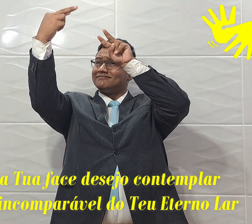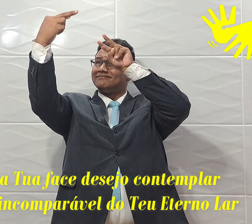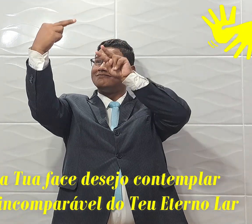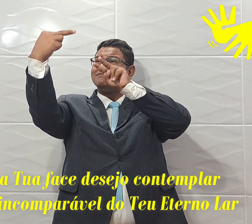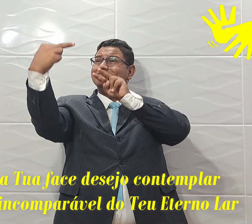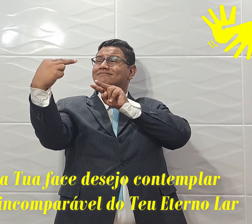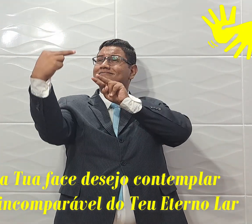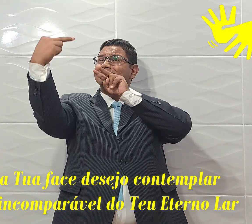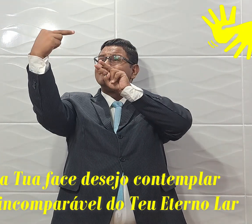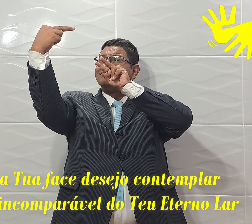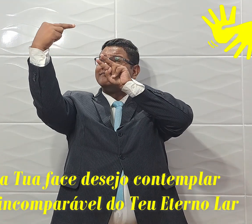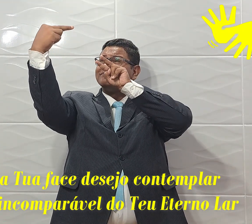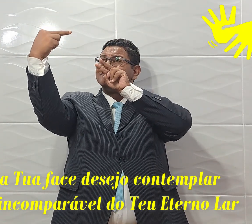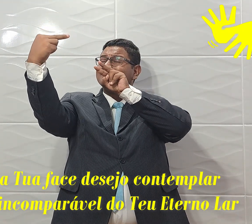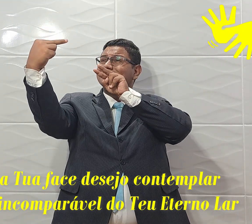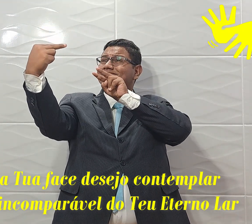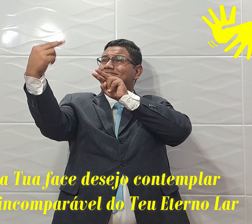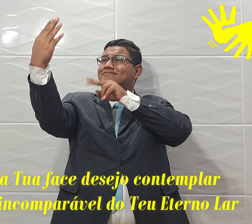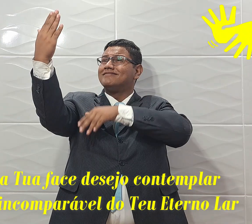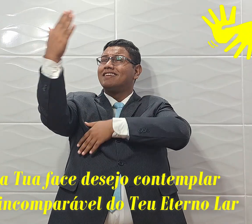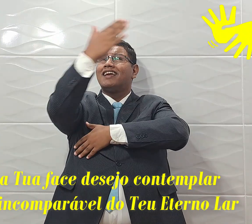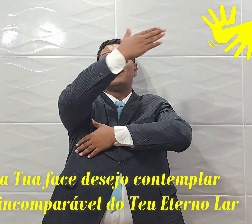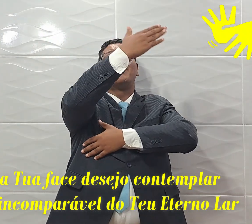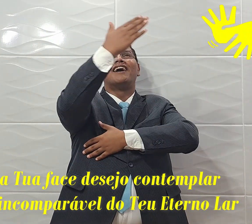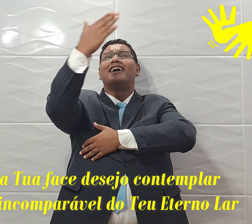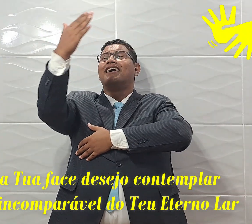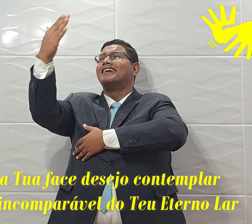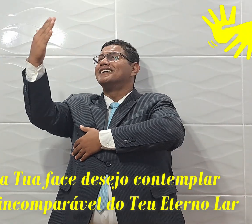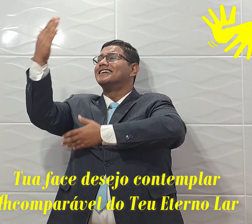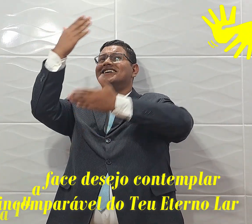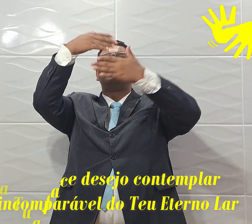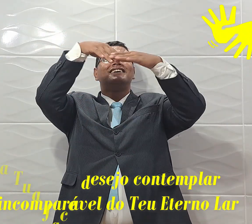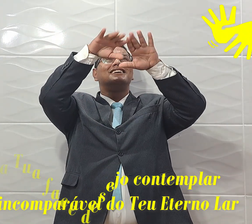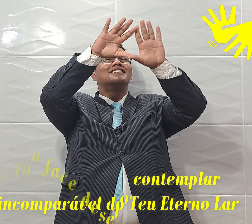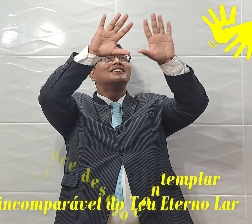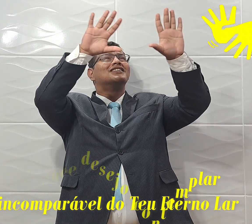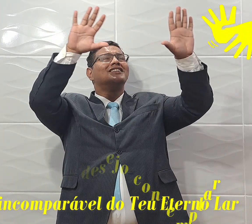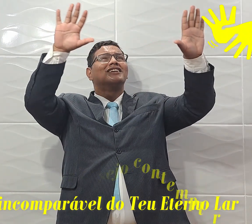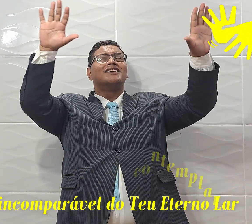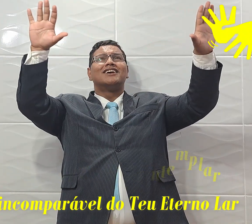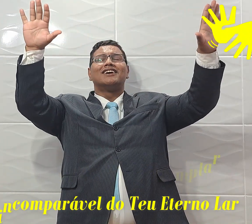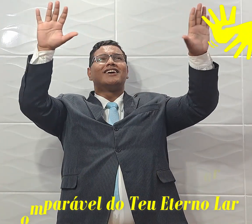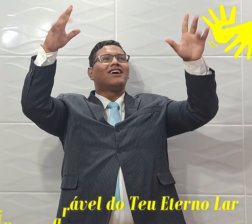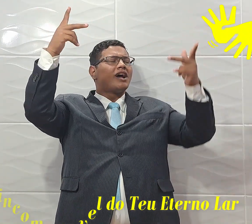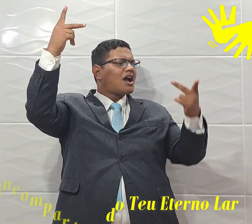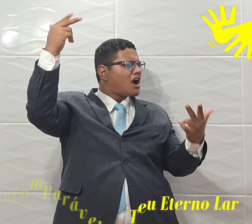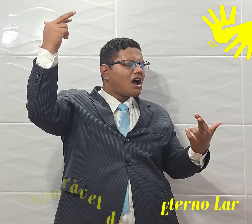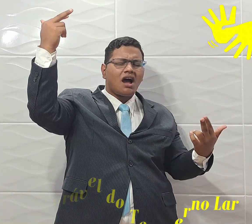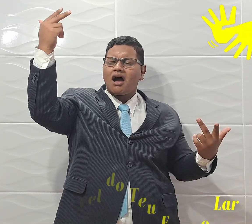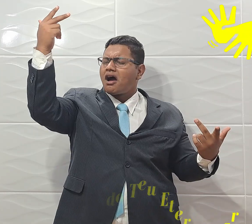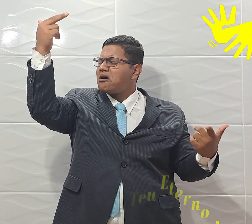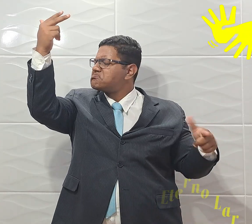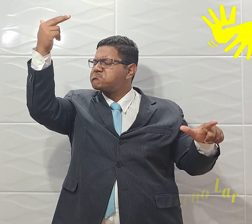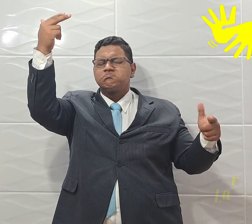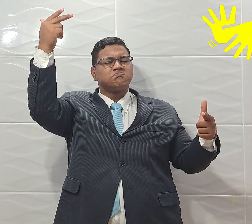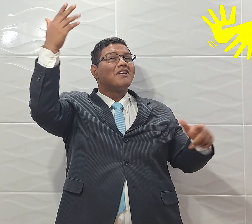desejo contemplar na glória incomparável do